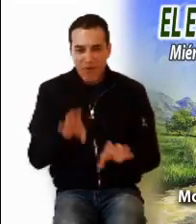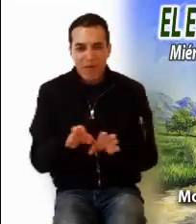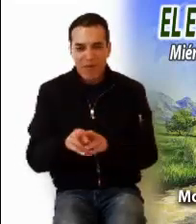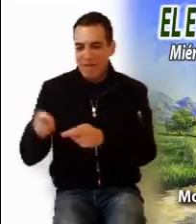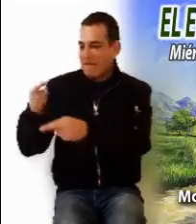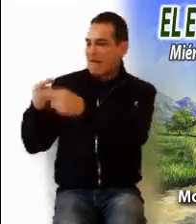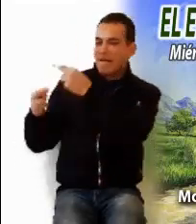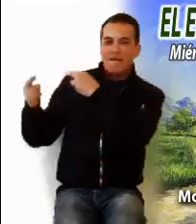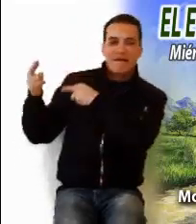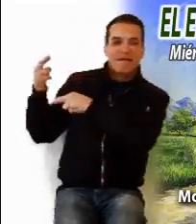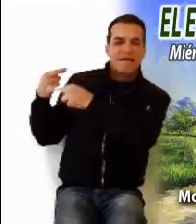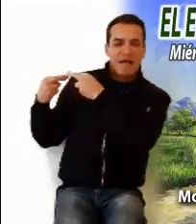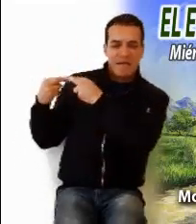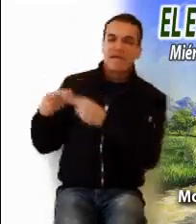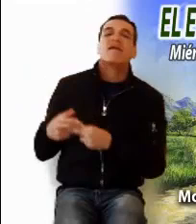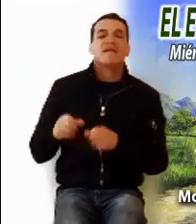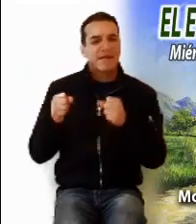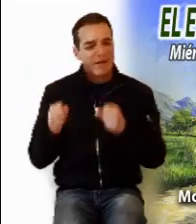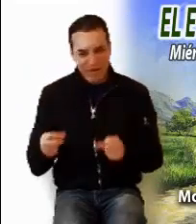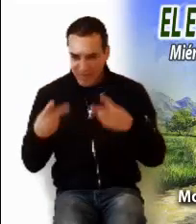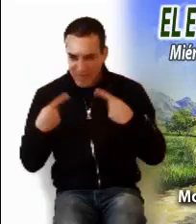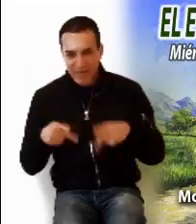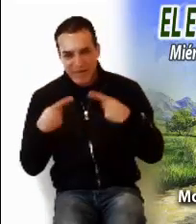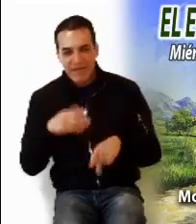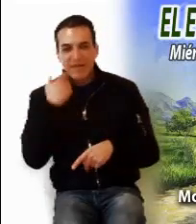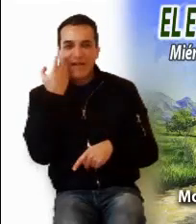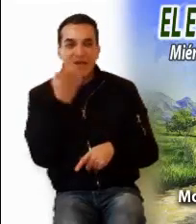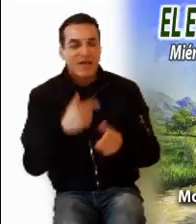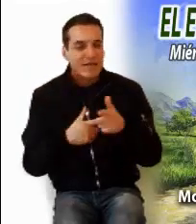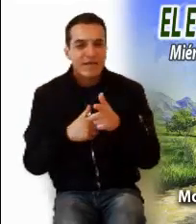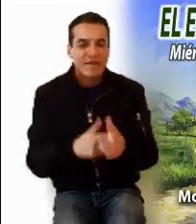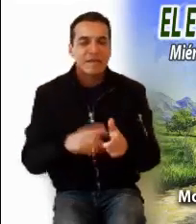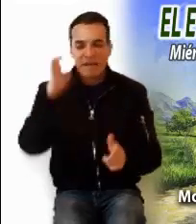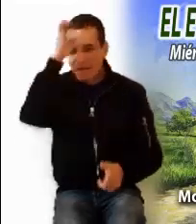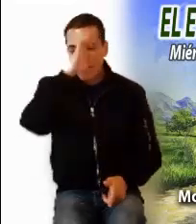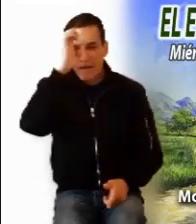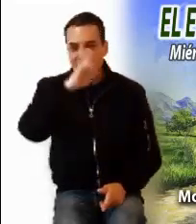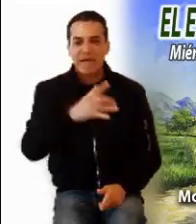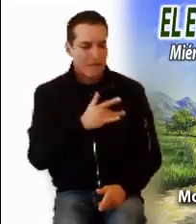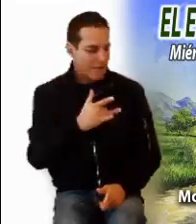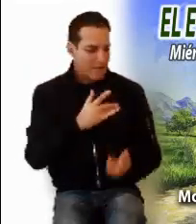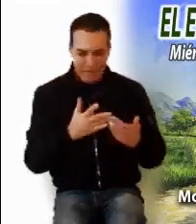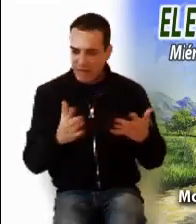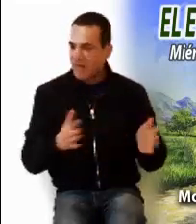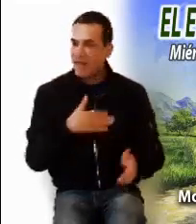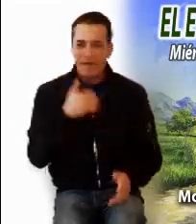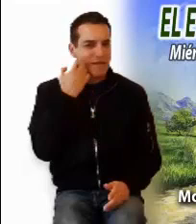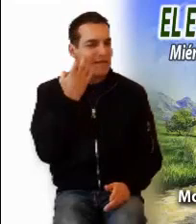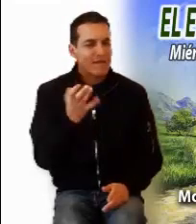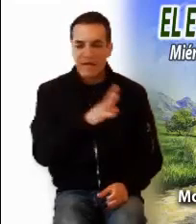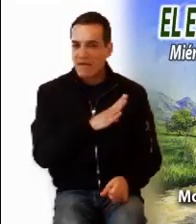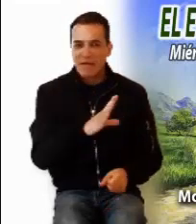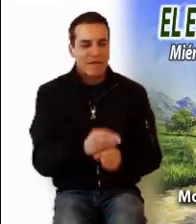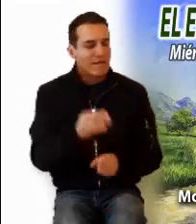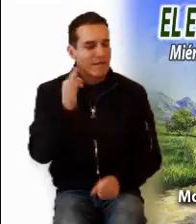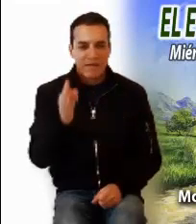Es muy común entre nosotros encontrar personas entusiasmadas por el Evangelio que abren el corazón y deciden entregarse a vivirlo